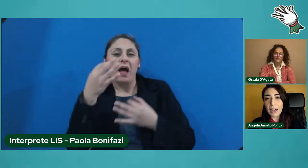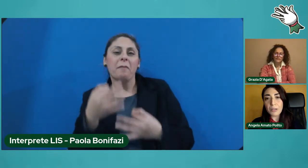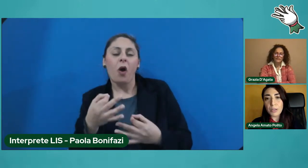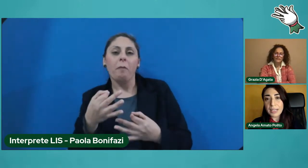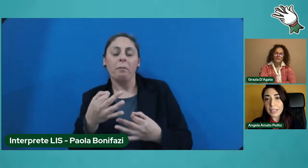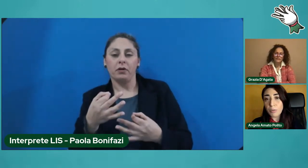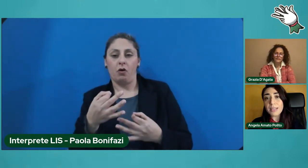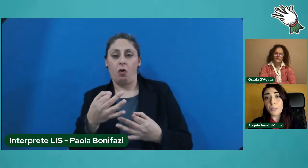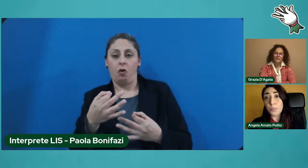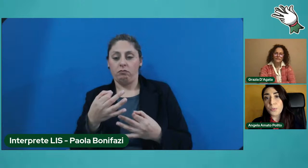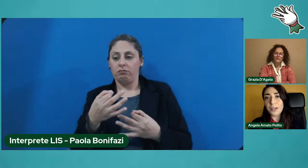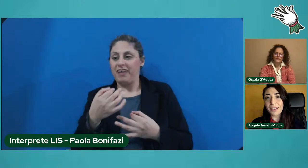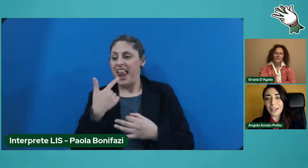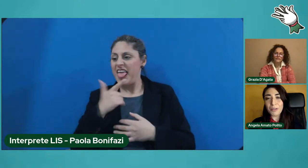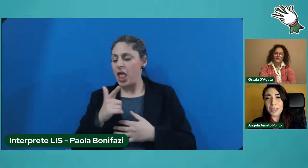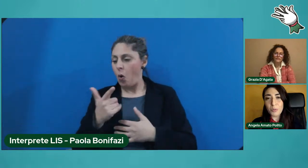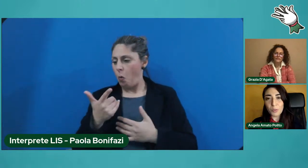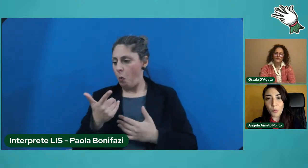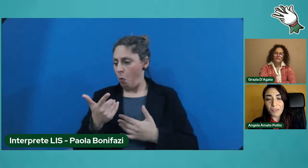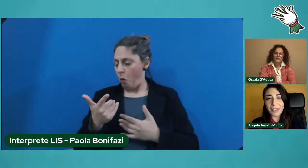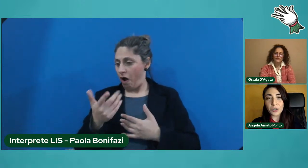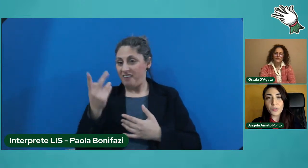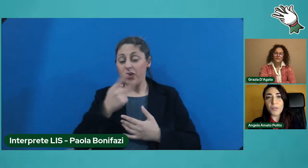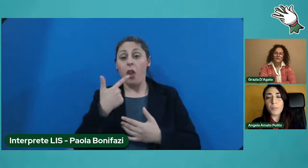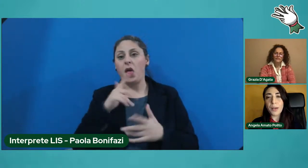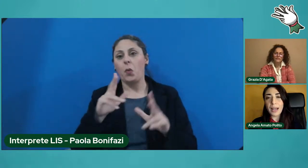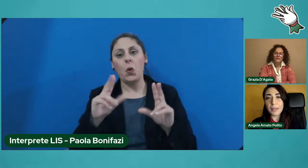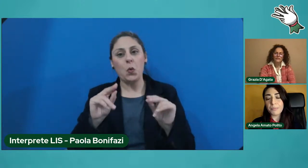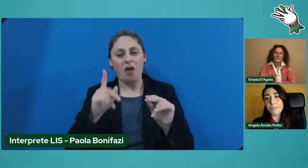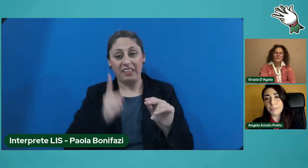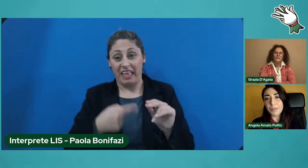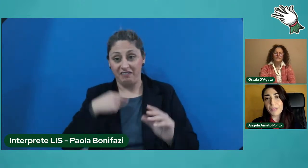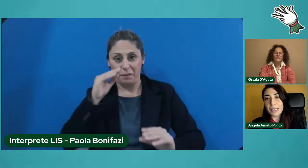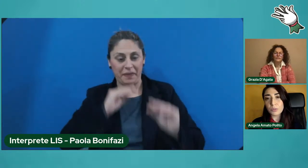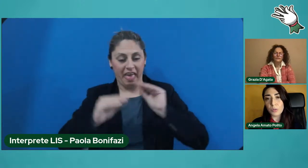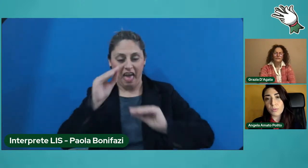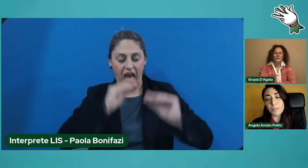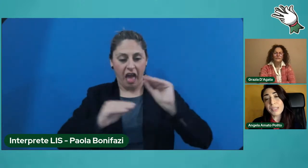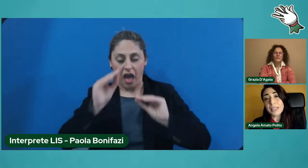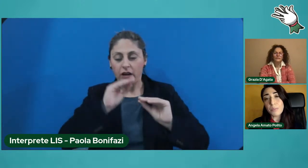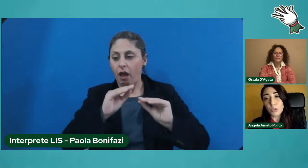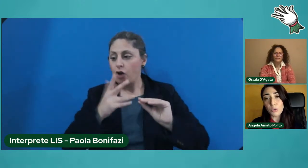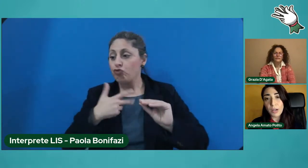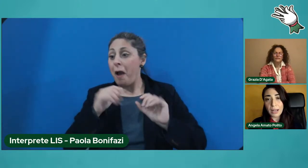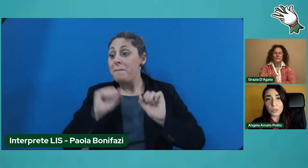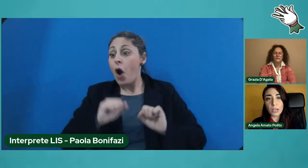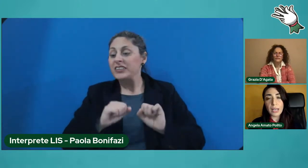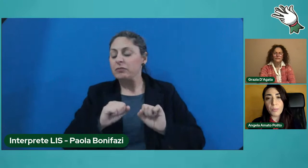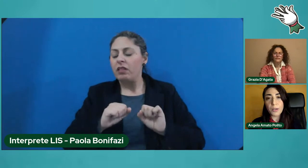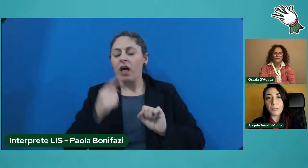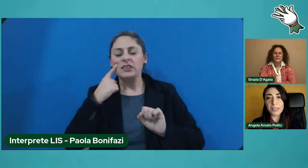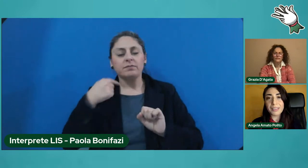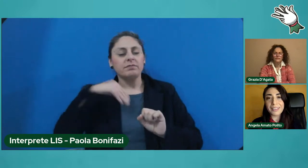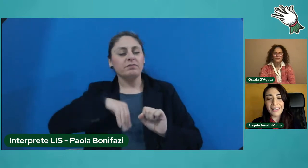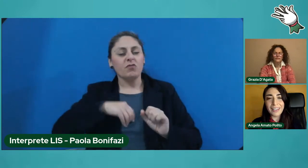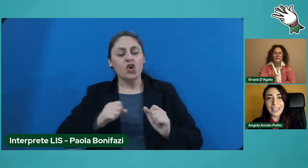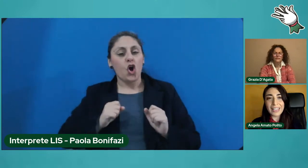incontrare in una lingua, seppur era una lingua nuova che dovevo imparare, mi diede molto coraggio all'epoca, quindi è